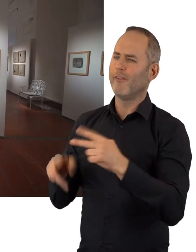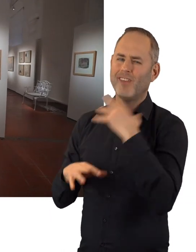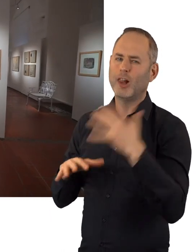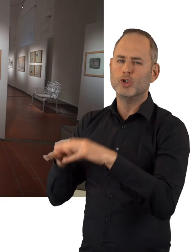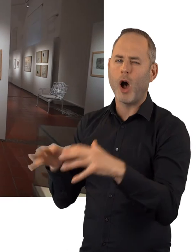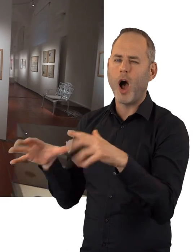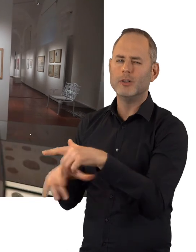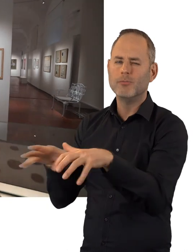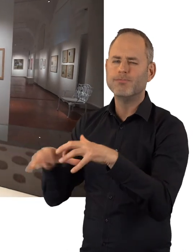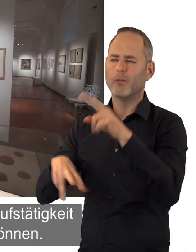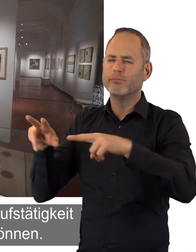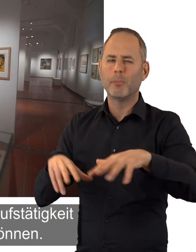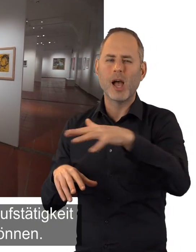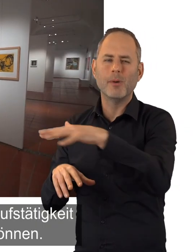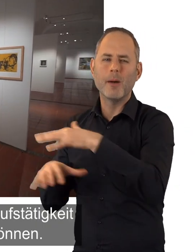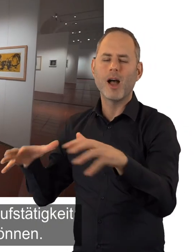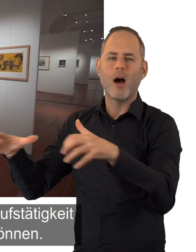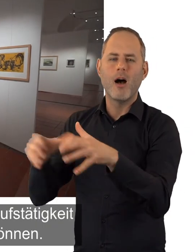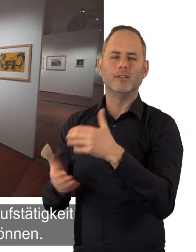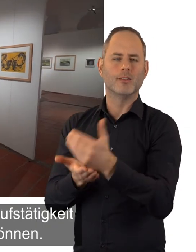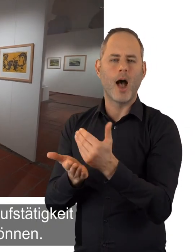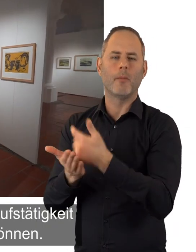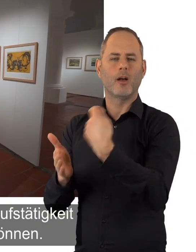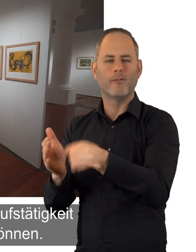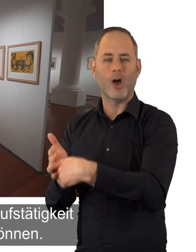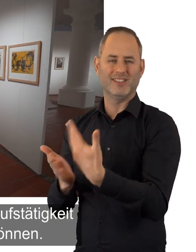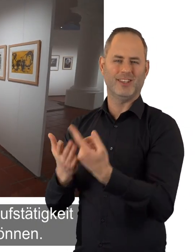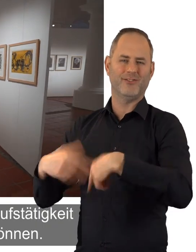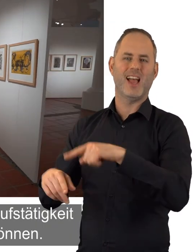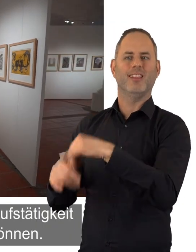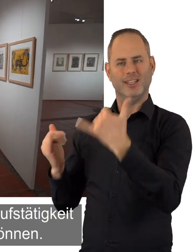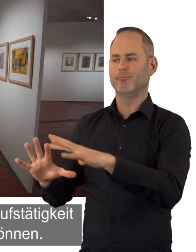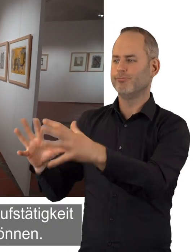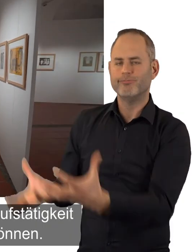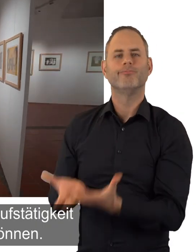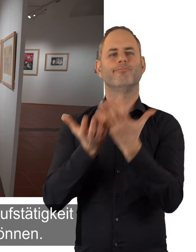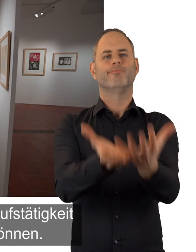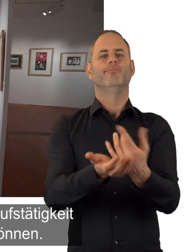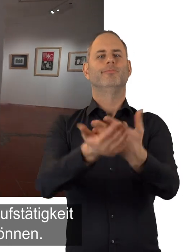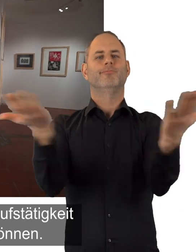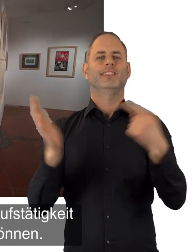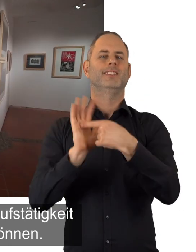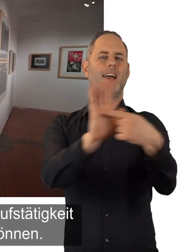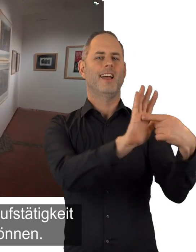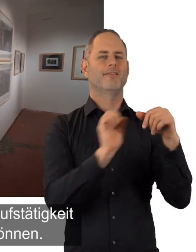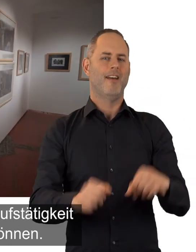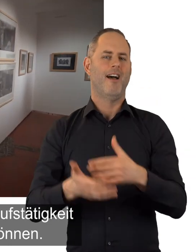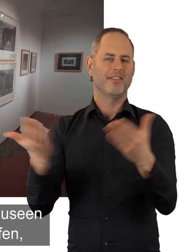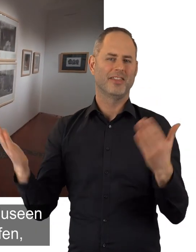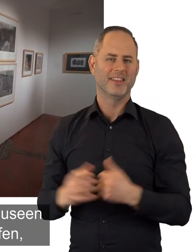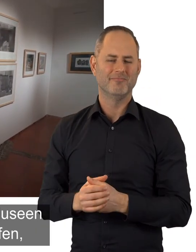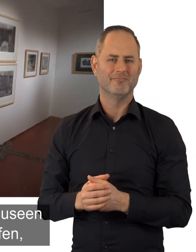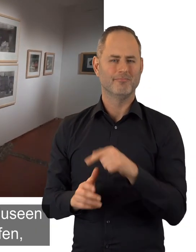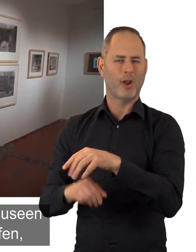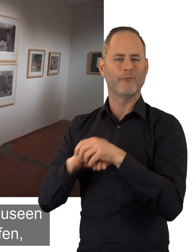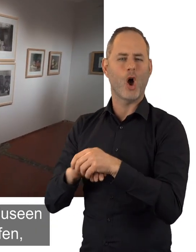so reichen Querschnitt durch diese Sammlungs und Ankaufstätigkeit des Vereins jetzt hier zeigen können. Die